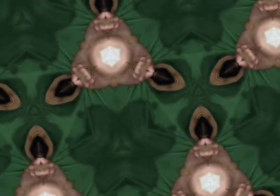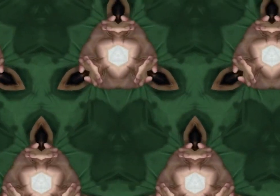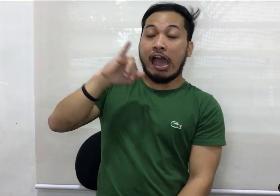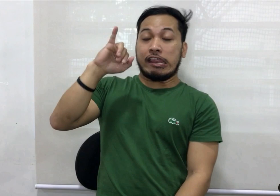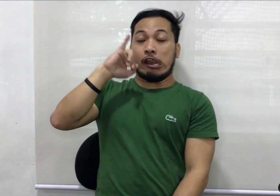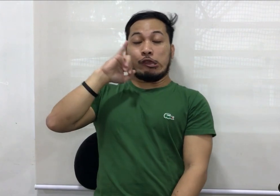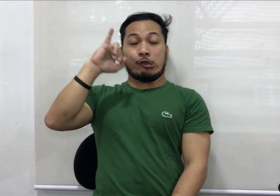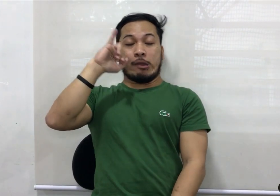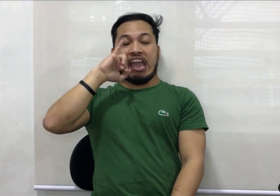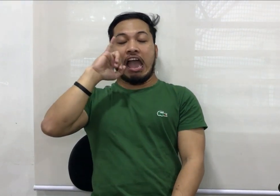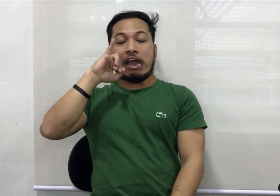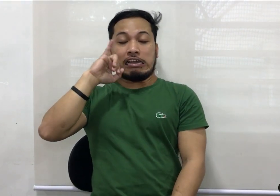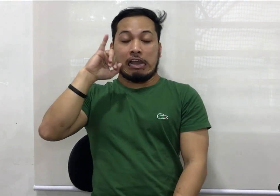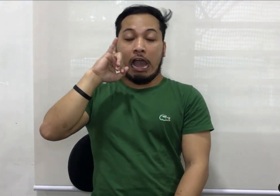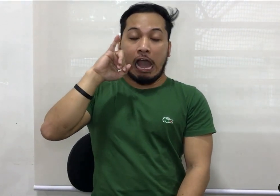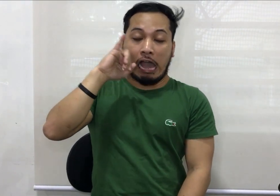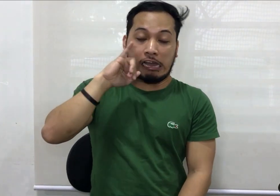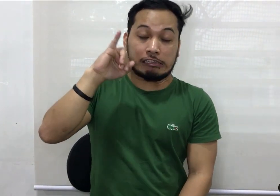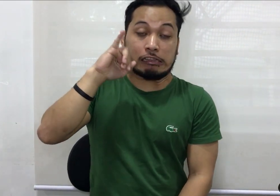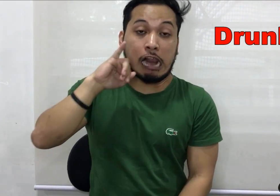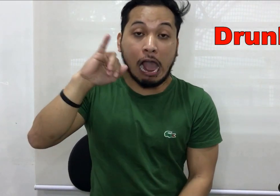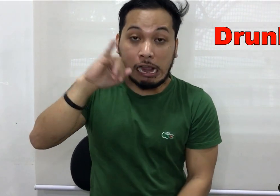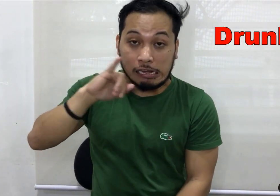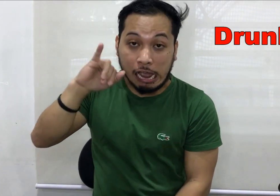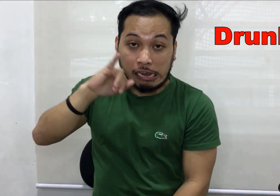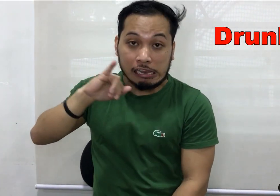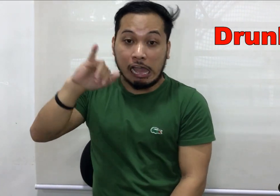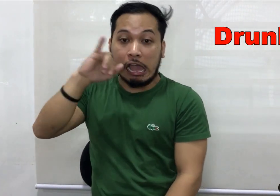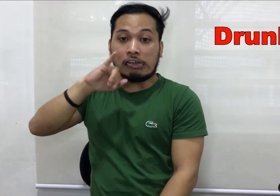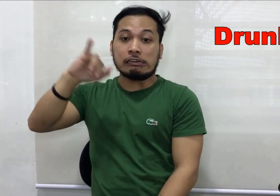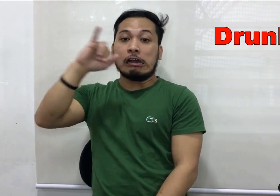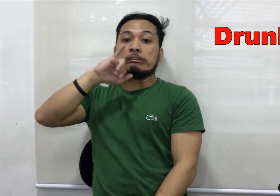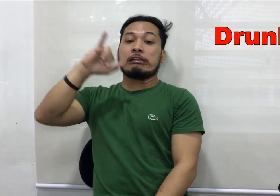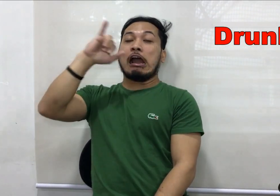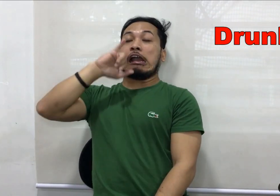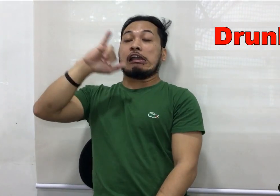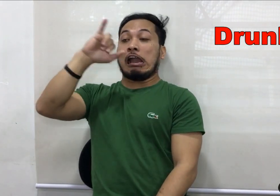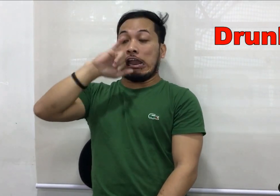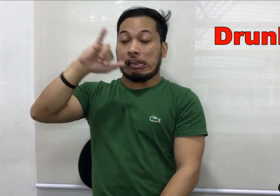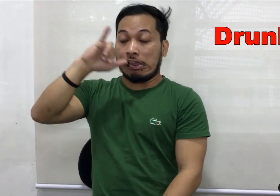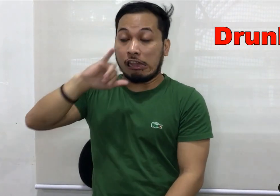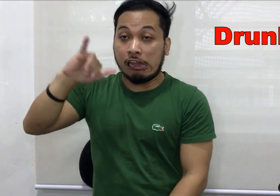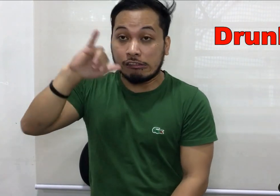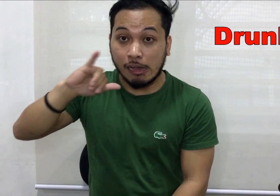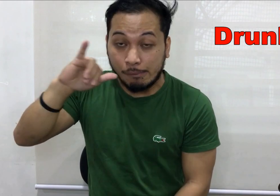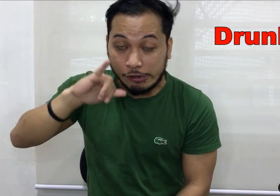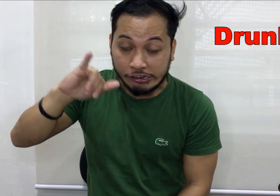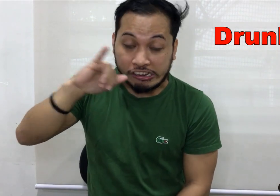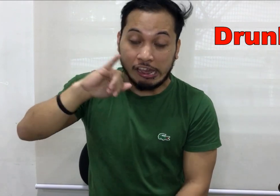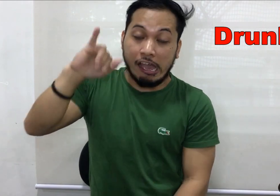it. Yan, ano ito eh. Drunk yan, ha. Drunk yan, ganyan. Tapos,